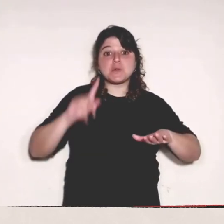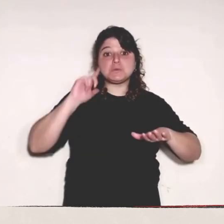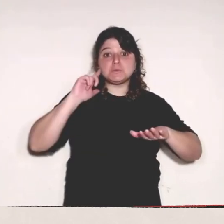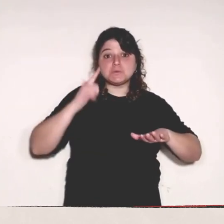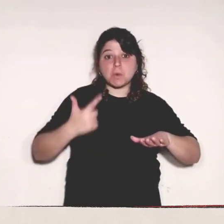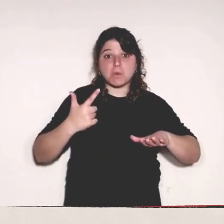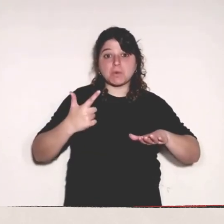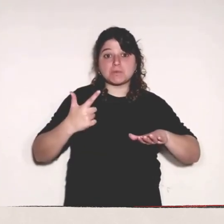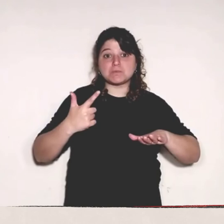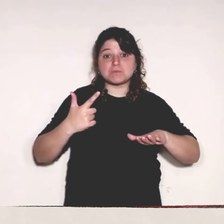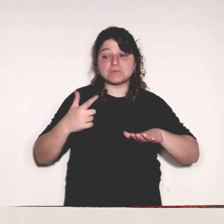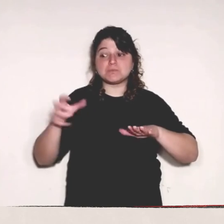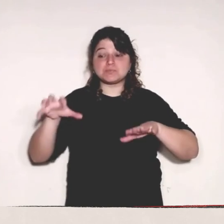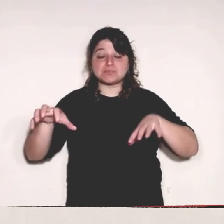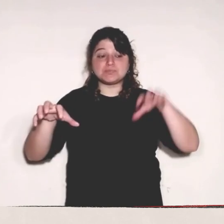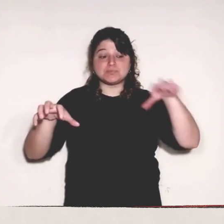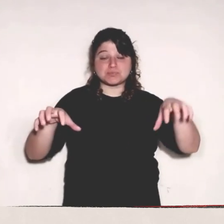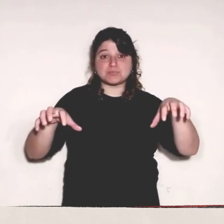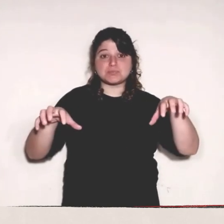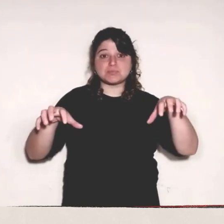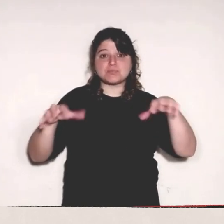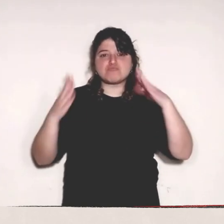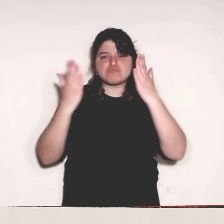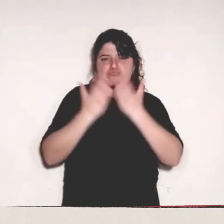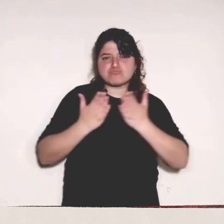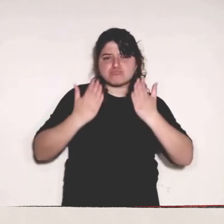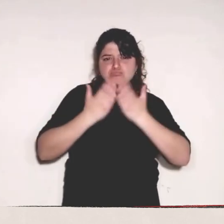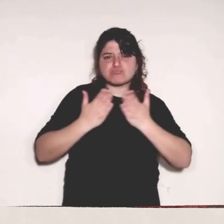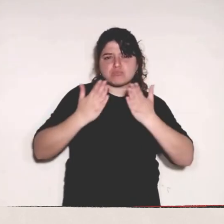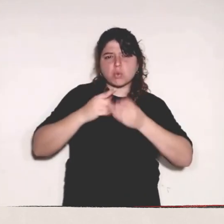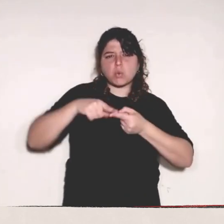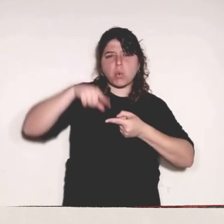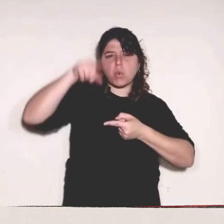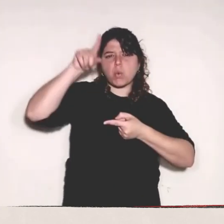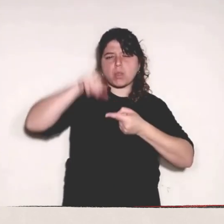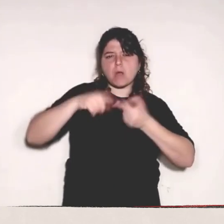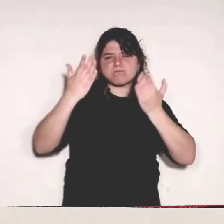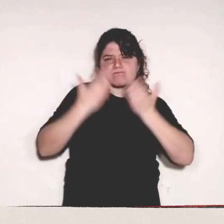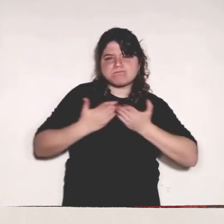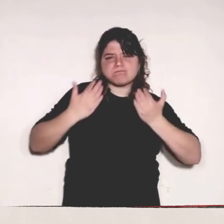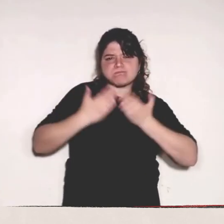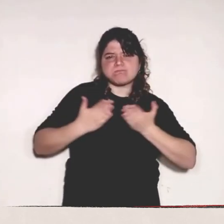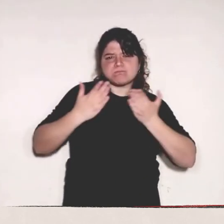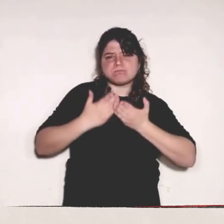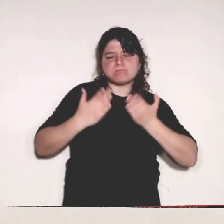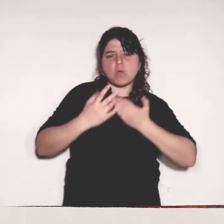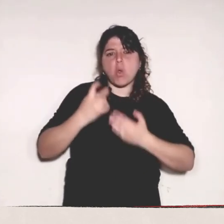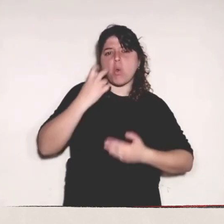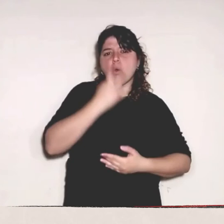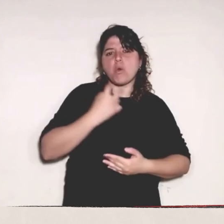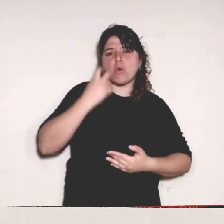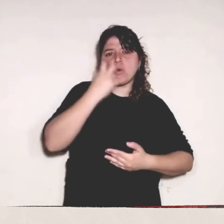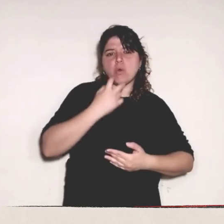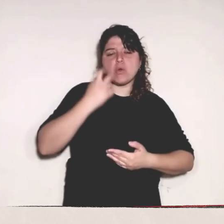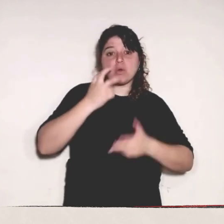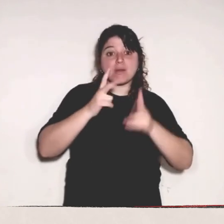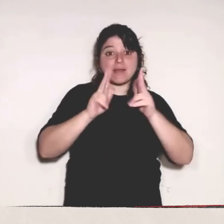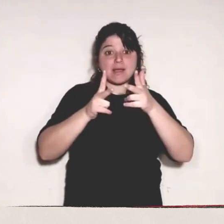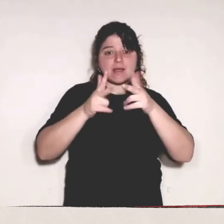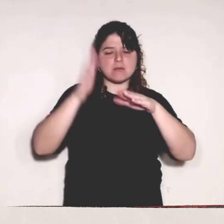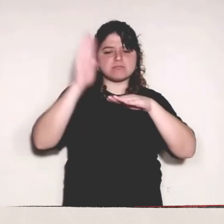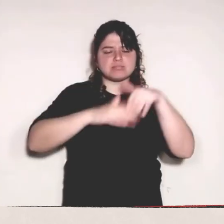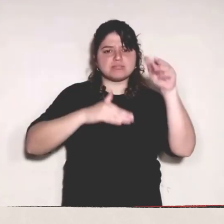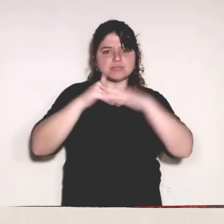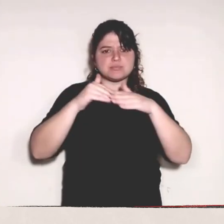los niños sordos tanto del airolo como las niñas de la maníaco pasaban todo el día estudiando